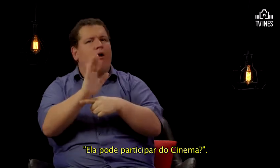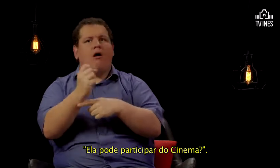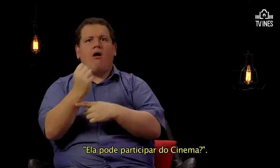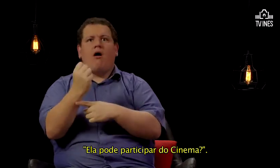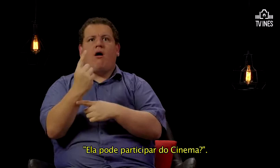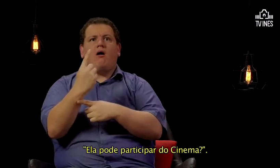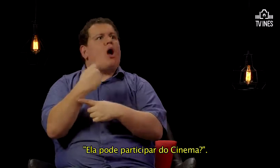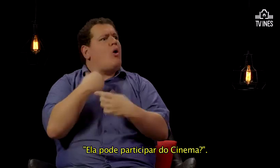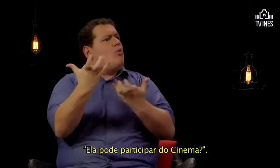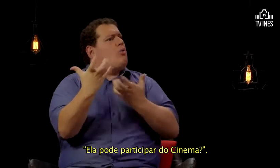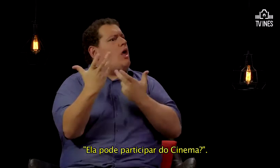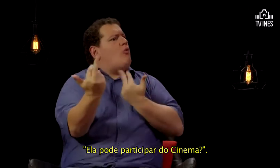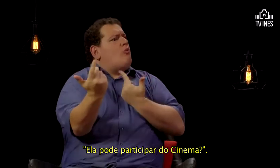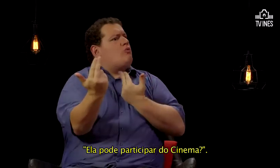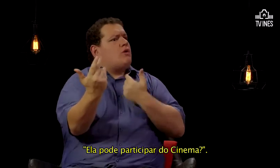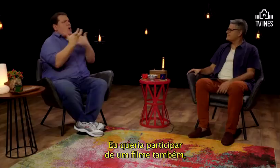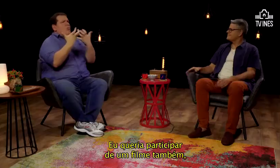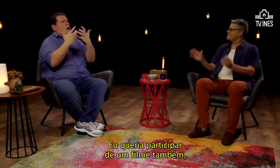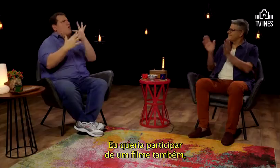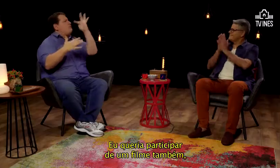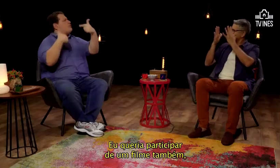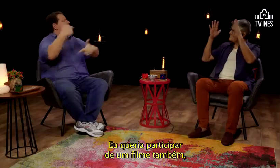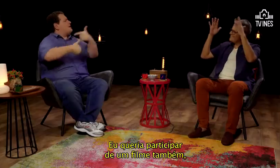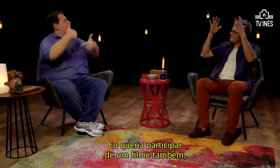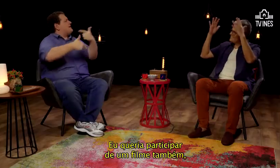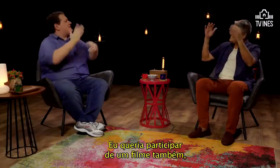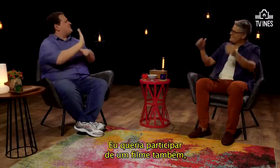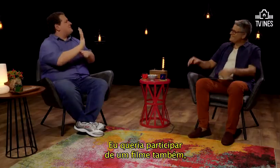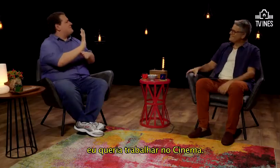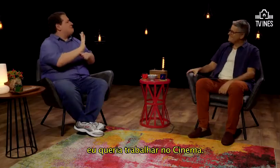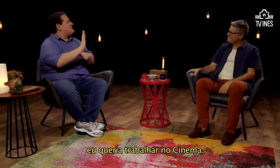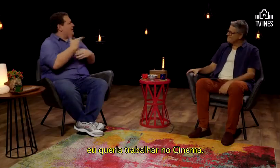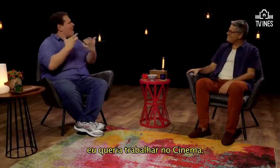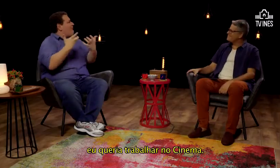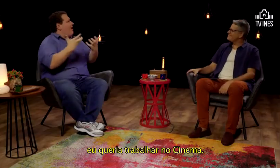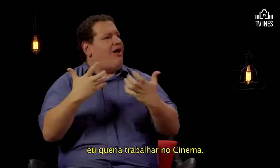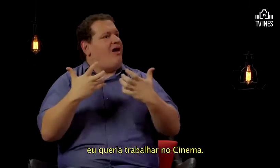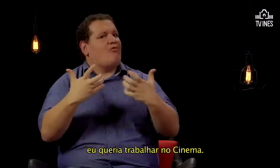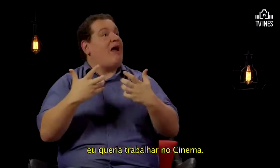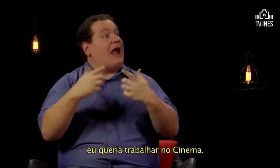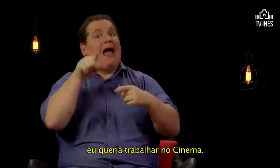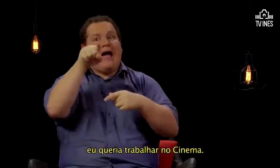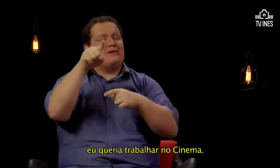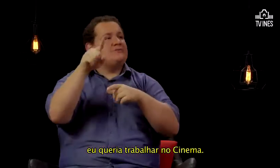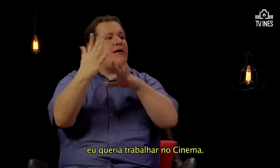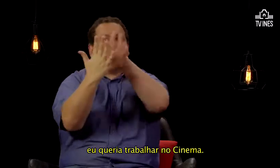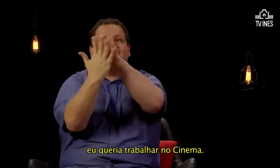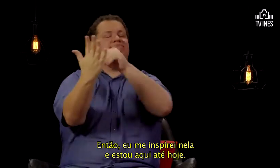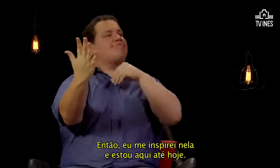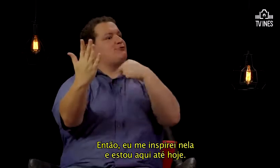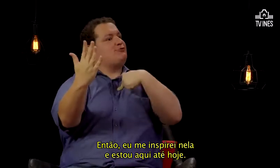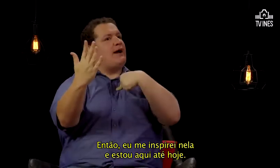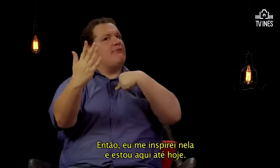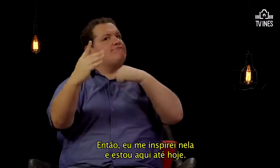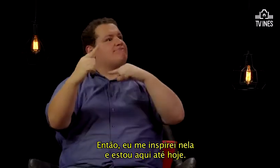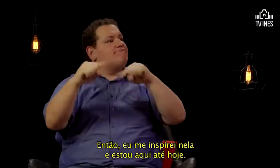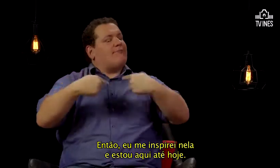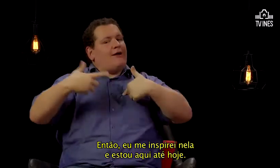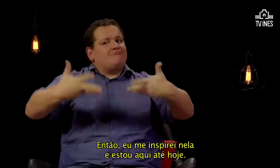Ela pode participar de um cinema. Eu queria participar de um filme também. Eu queria trabalhar no cinema. Então, eu me